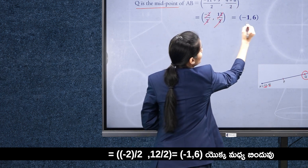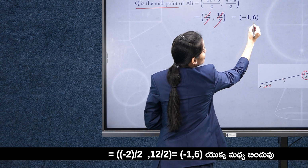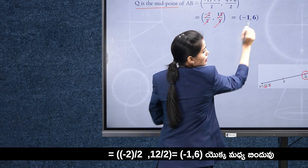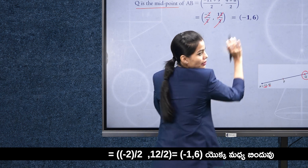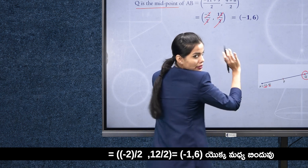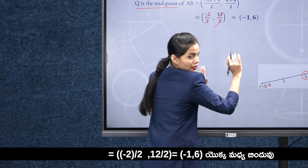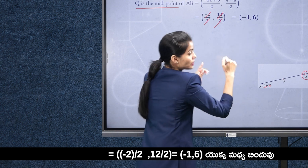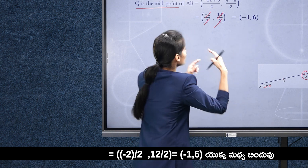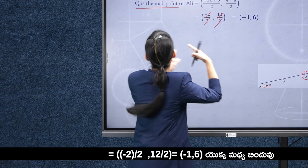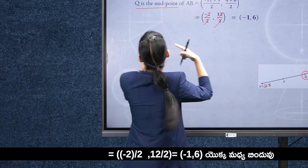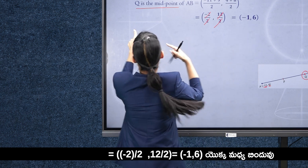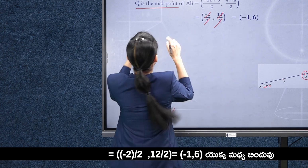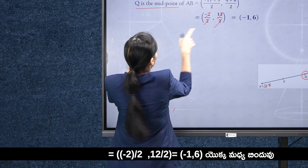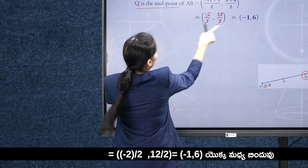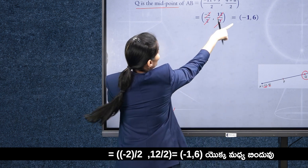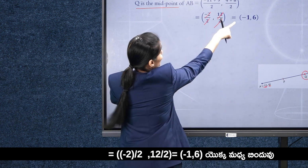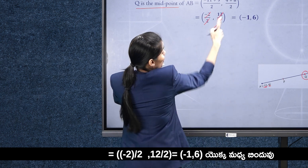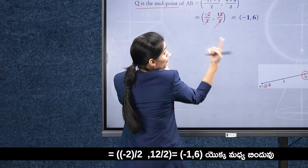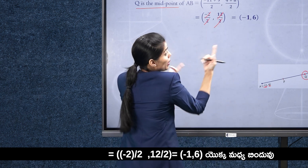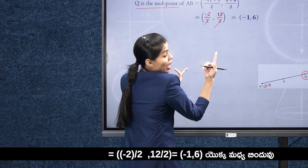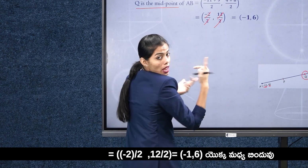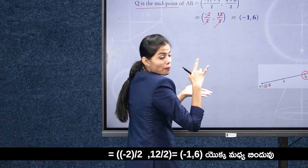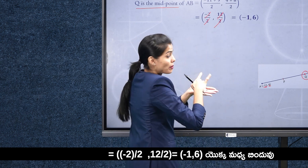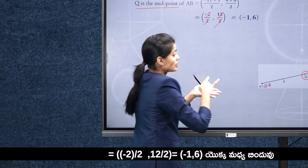12/2 is equal to -1,